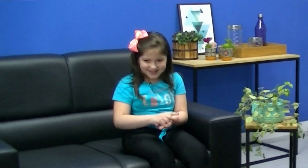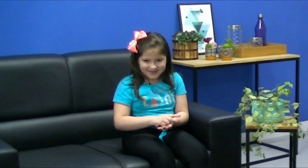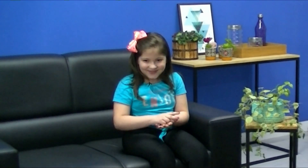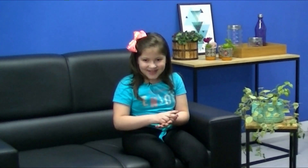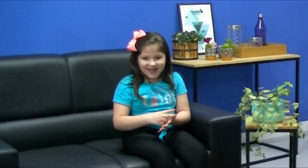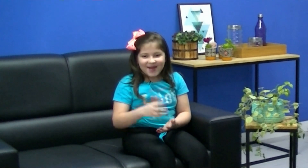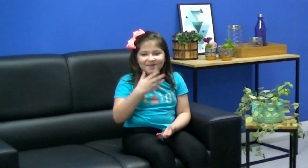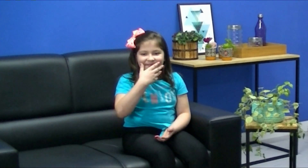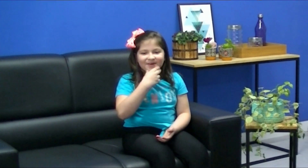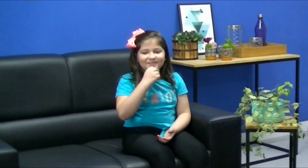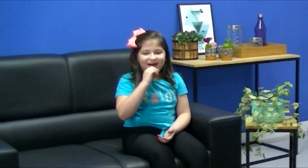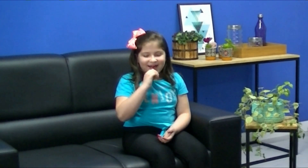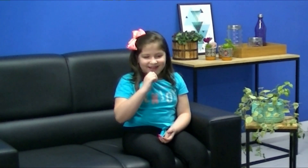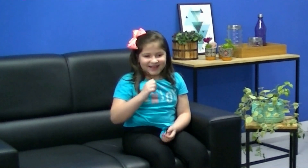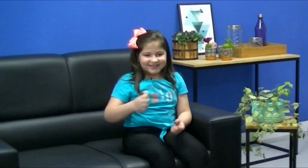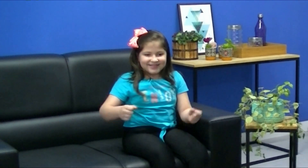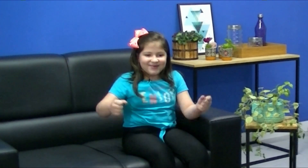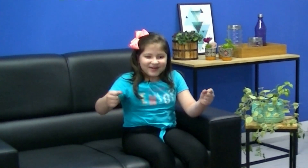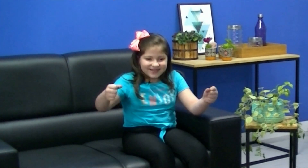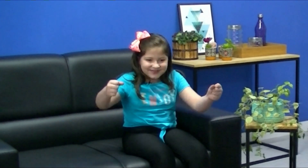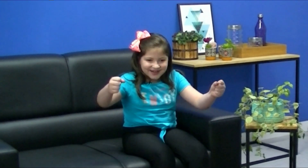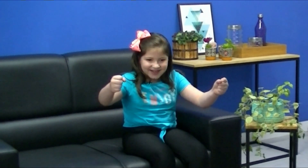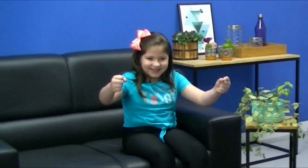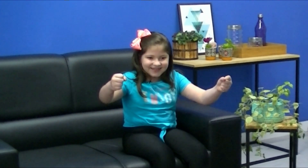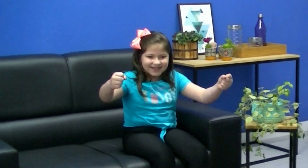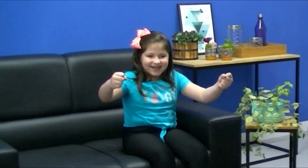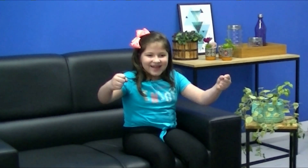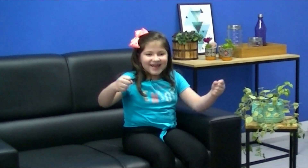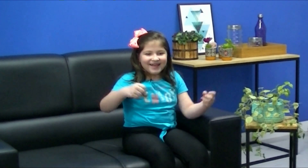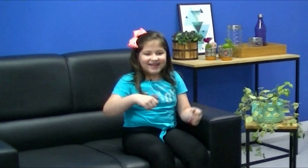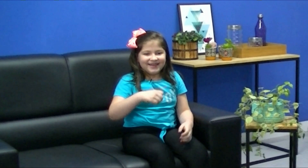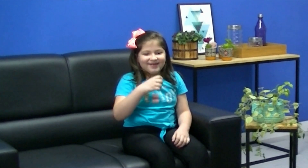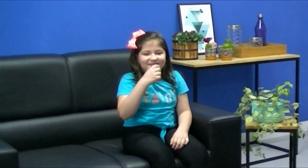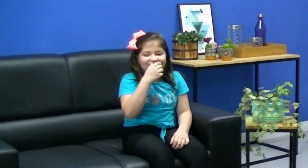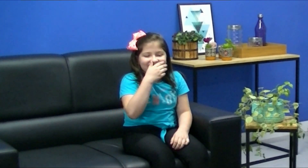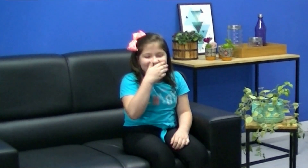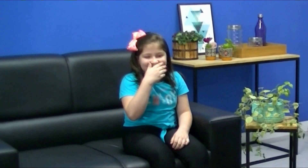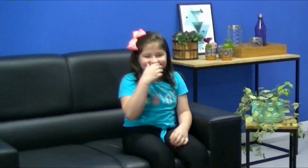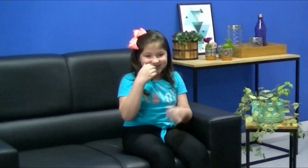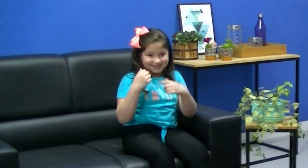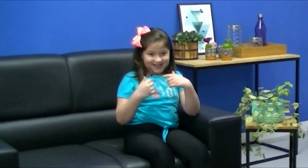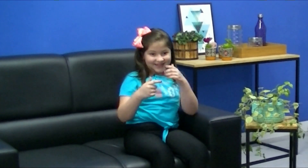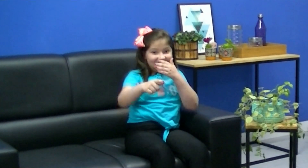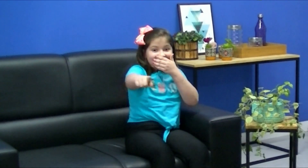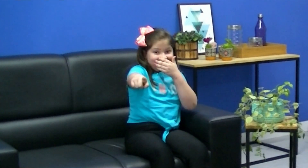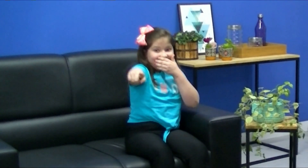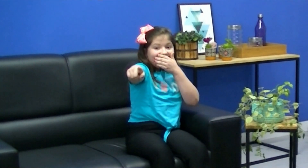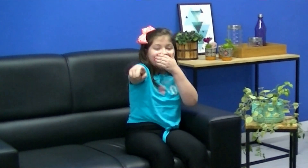chão, meu pai segurando ela e a minha mãe dando risada e eu.